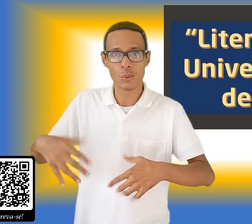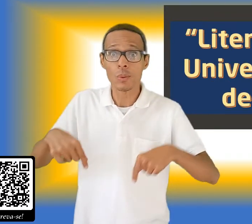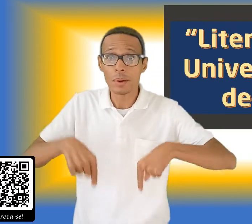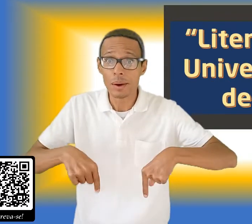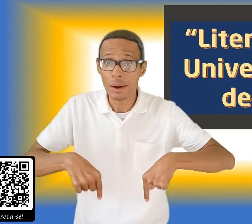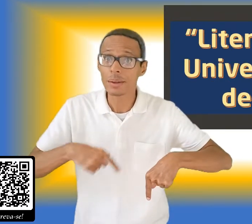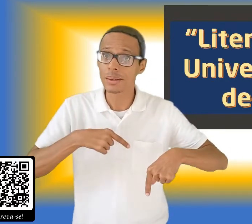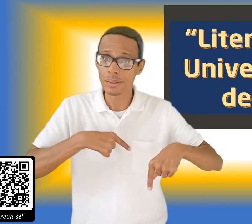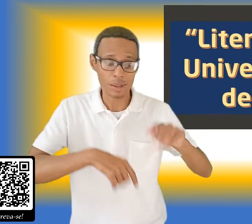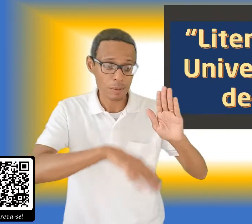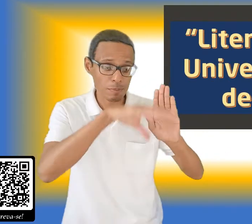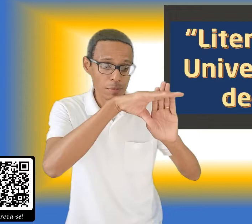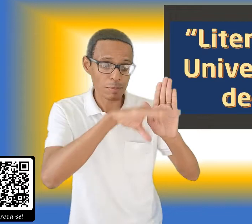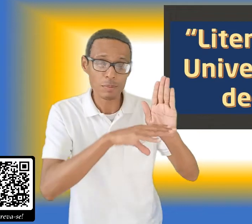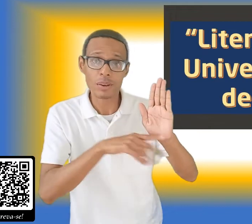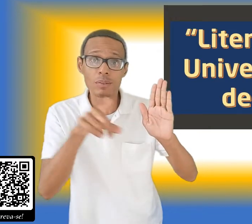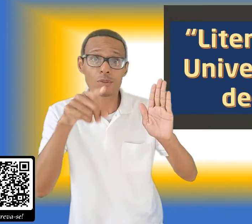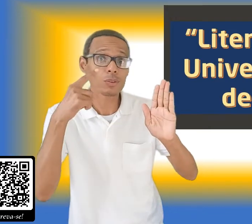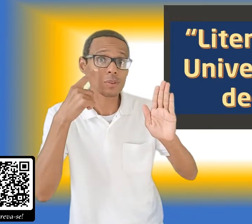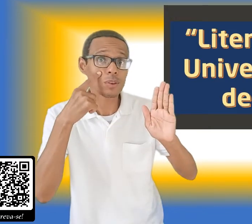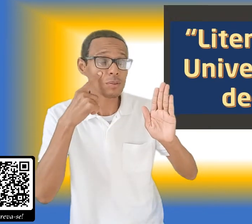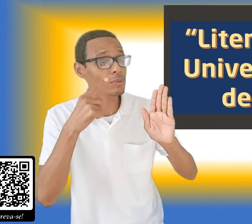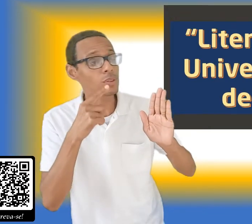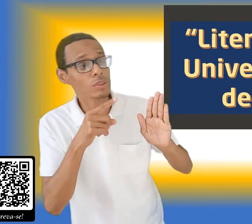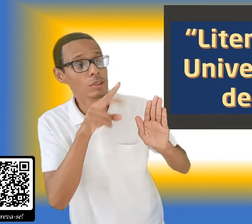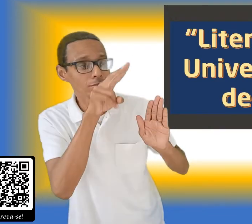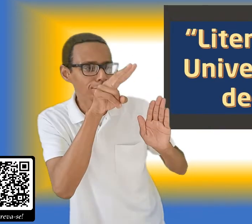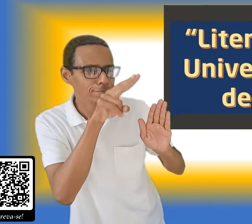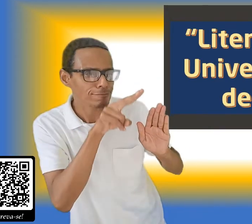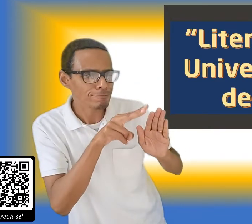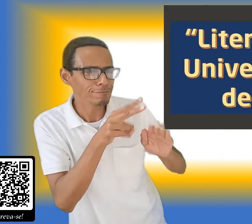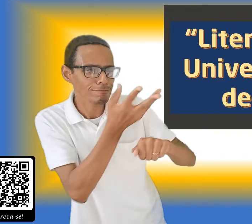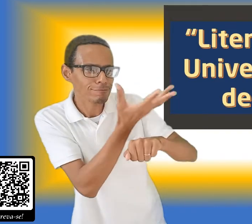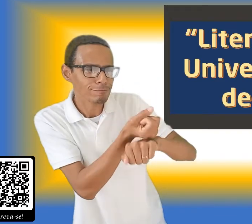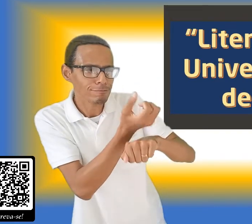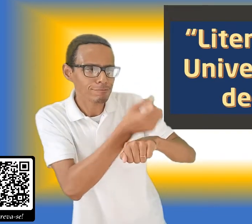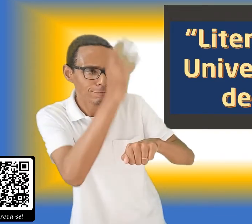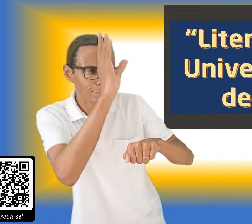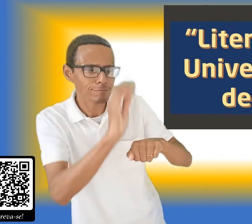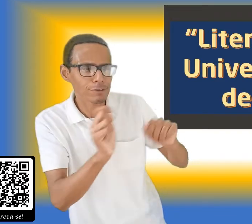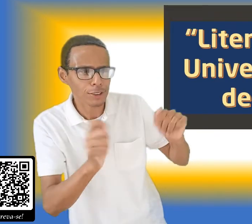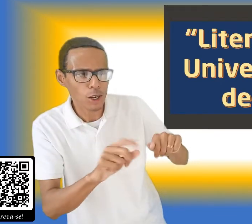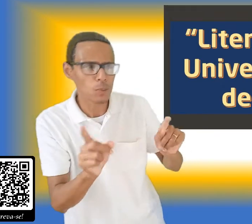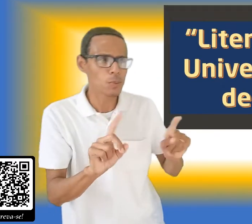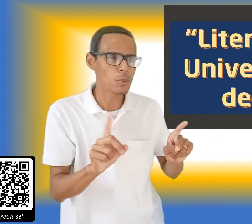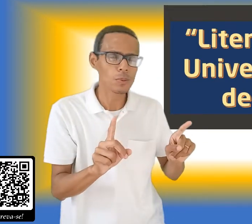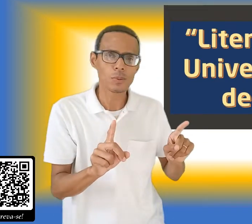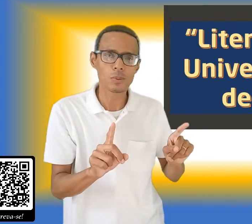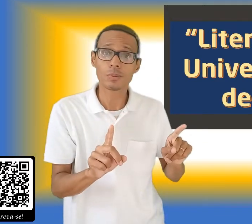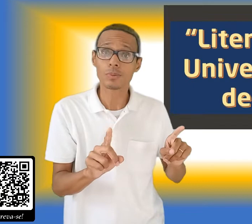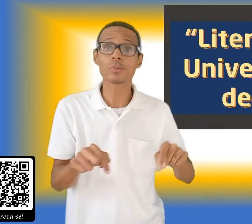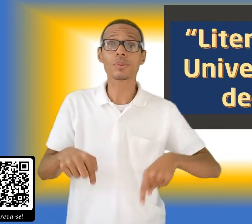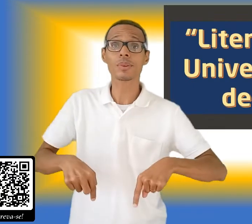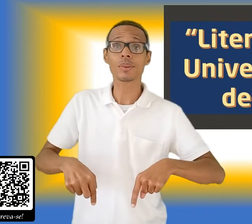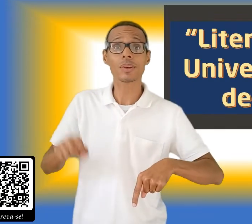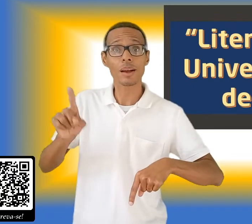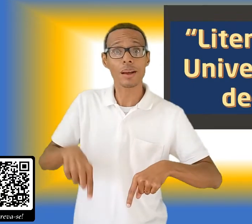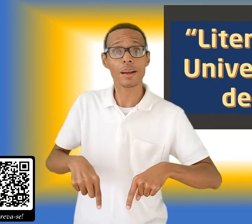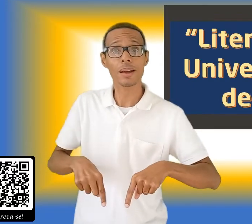para download gratuito. Serão 7 sessões. Esta é a segunda e cada uma